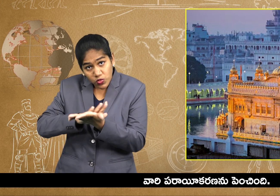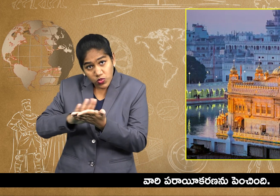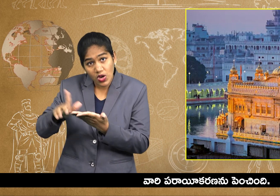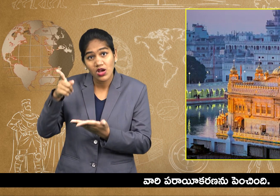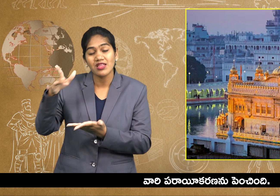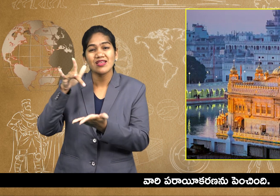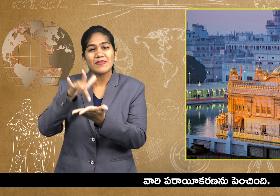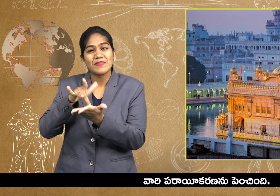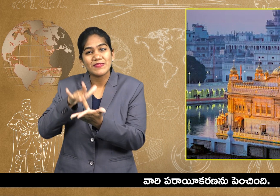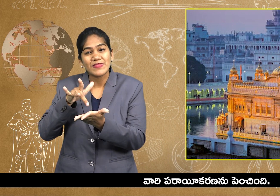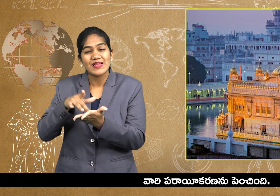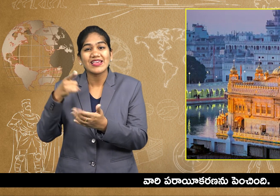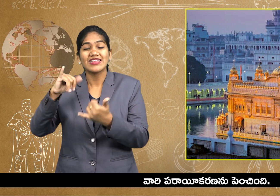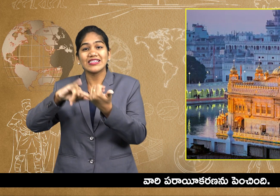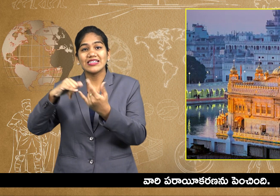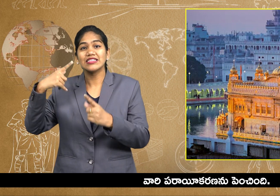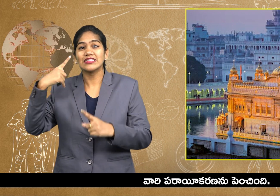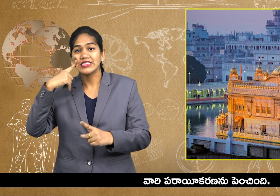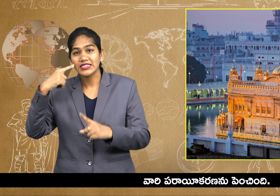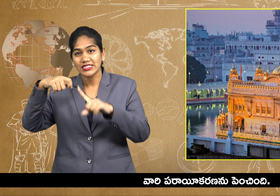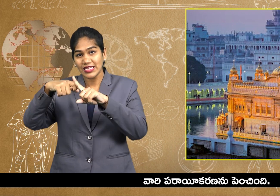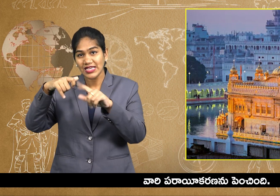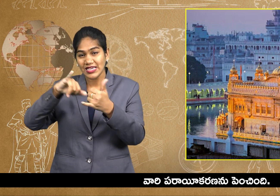వారి పరాయీకరణను పెంచింది.